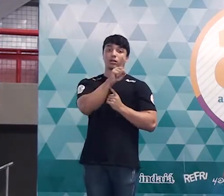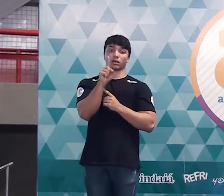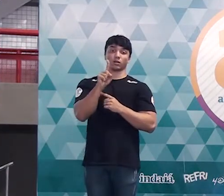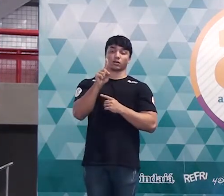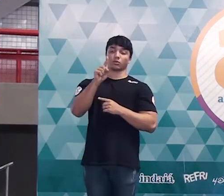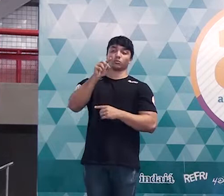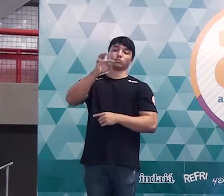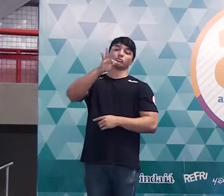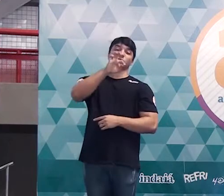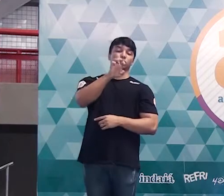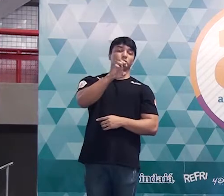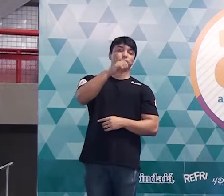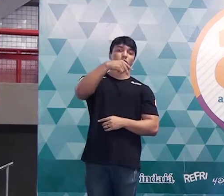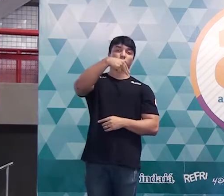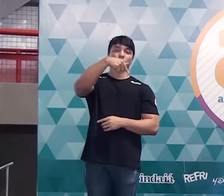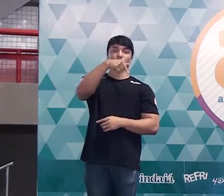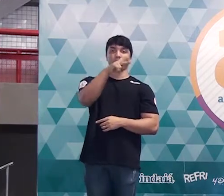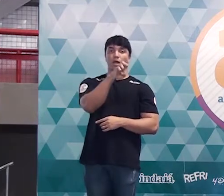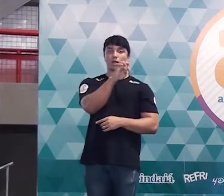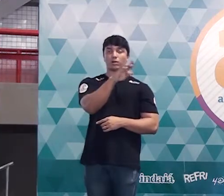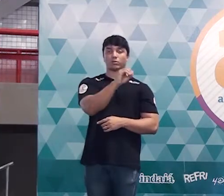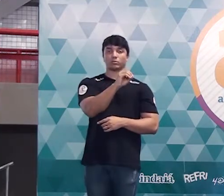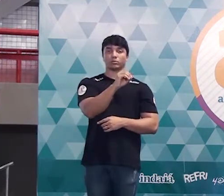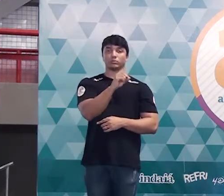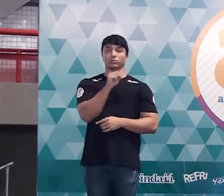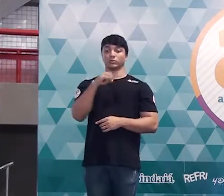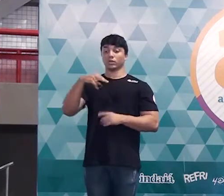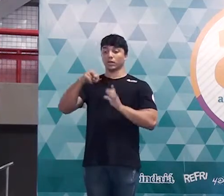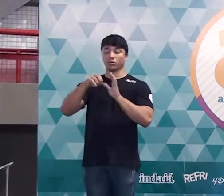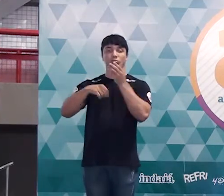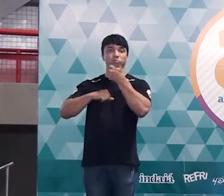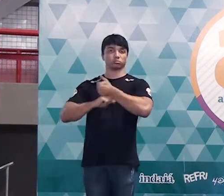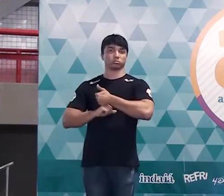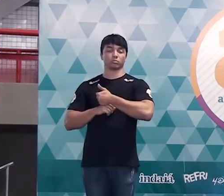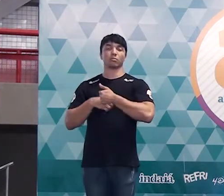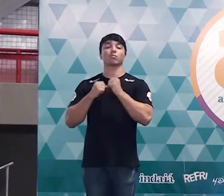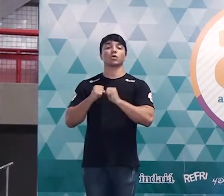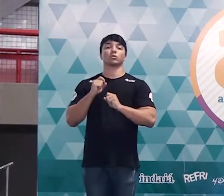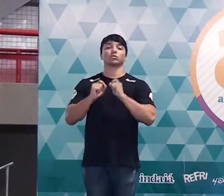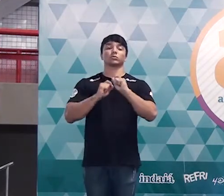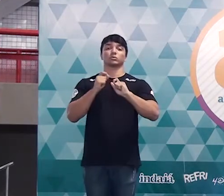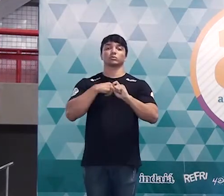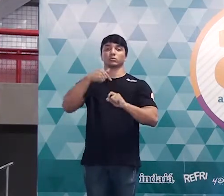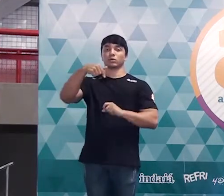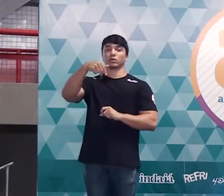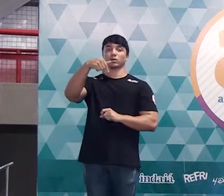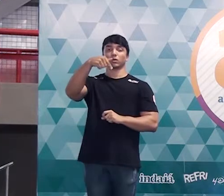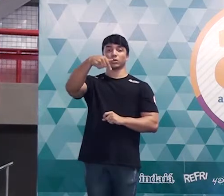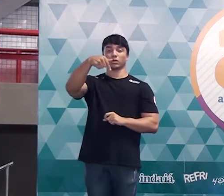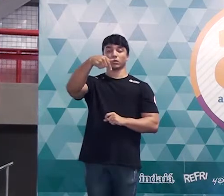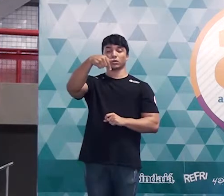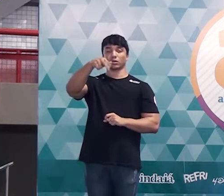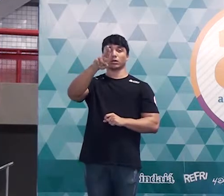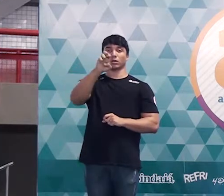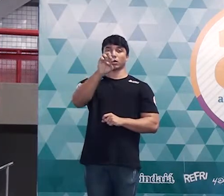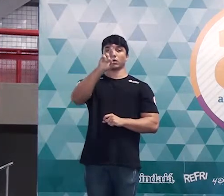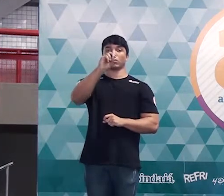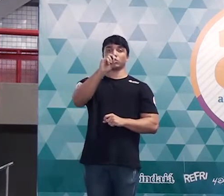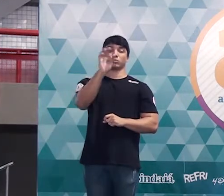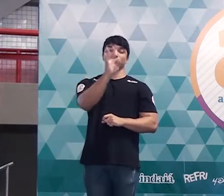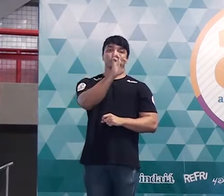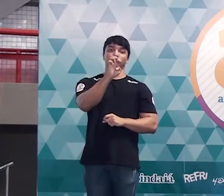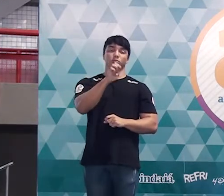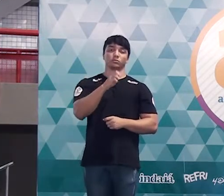não te quero. Se eu tirar o não, eu posso dizer, quero-te. Mas eu não